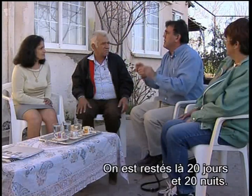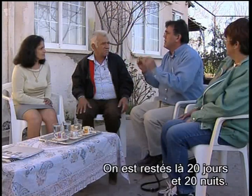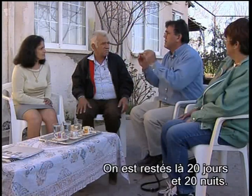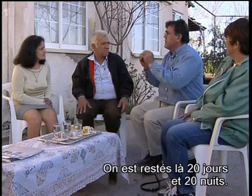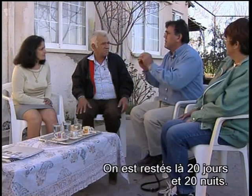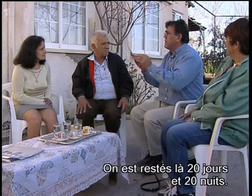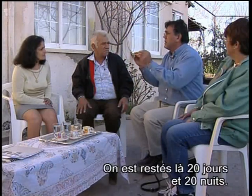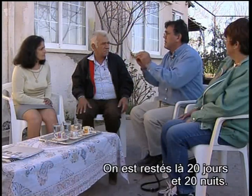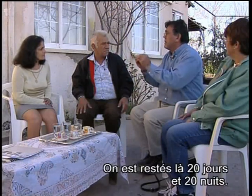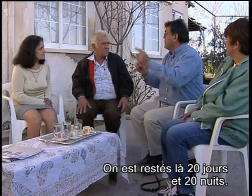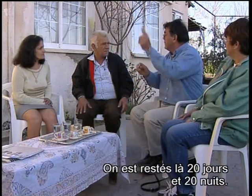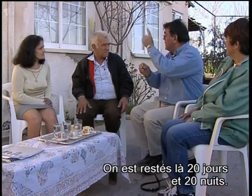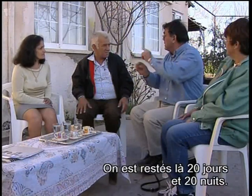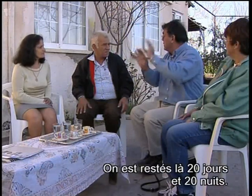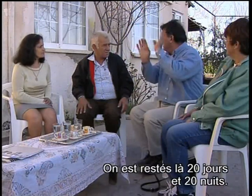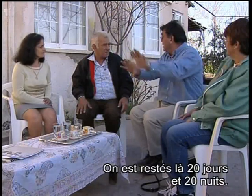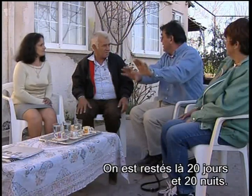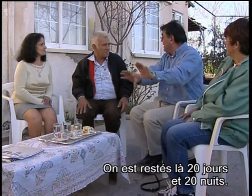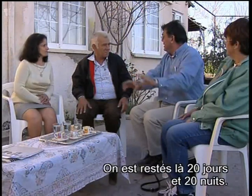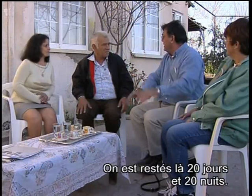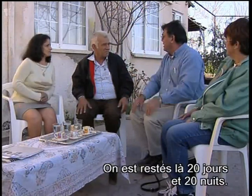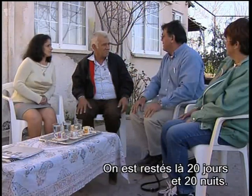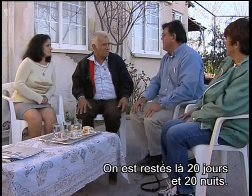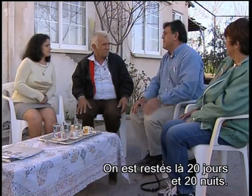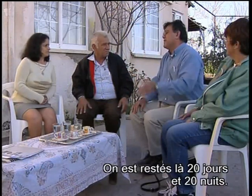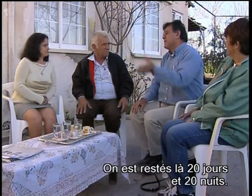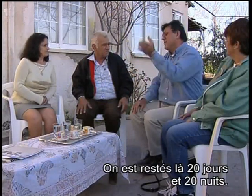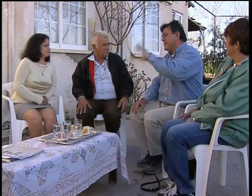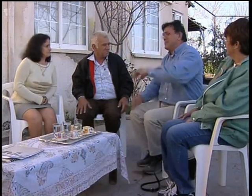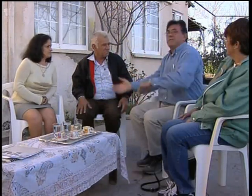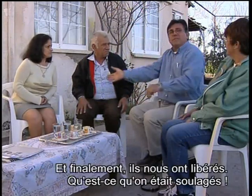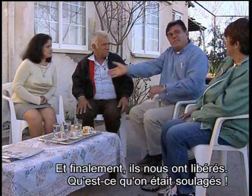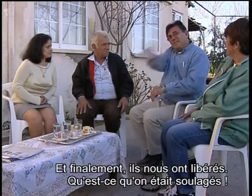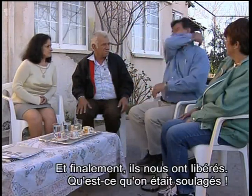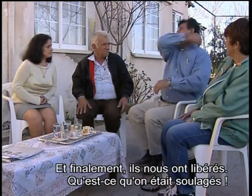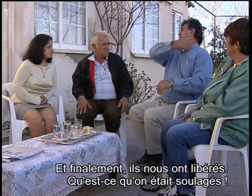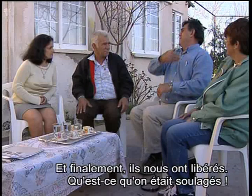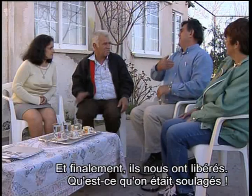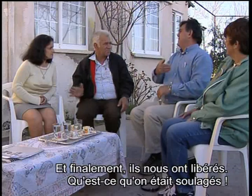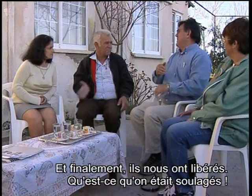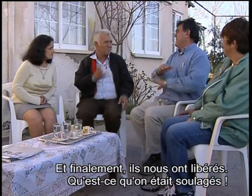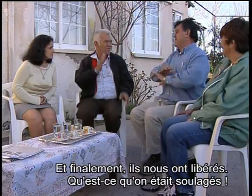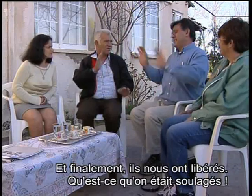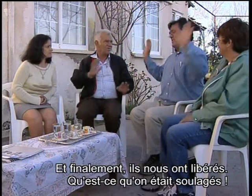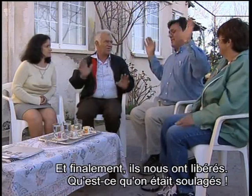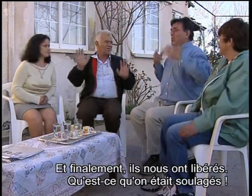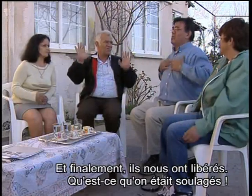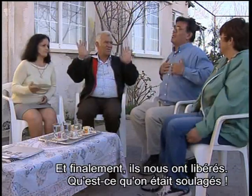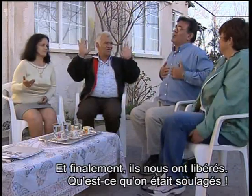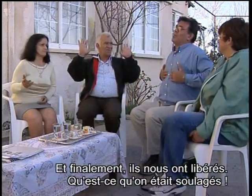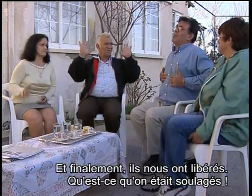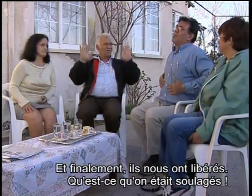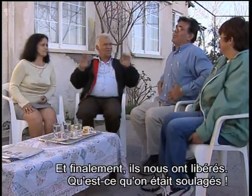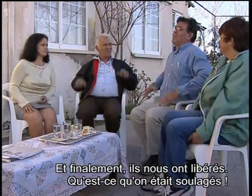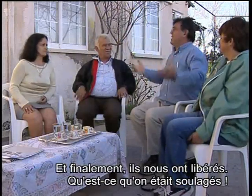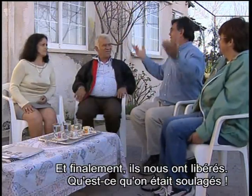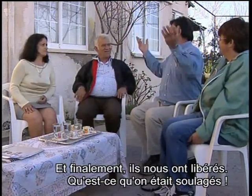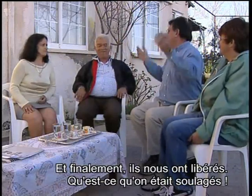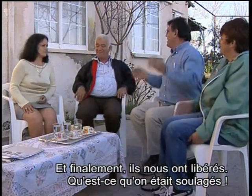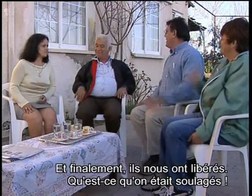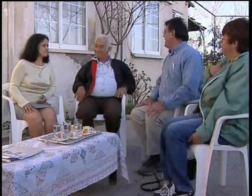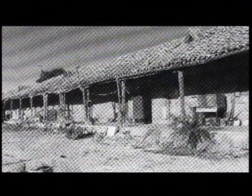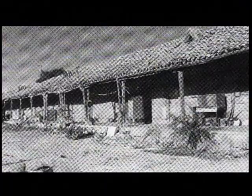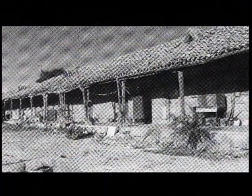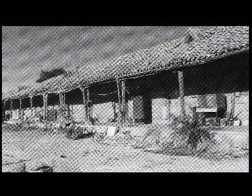On est resté là 20 jours et 20 nuits. Et puis finalement, ils nous ont libérés. Qu'est-ce qu'on était